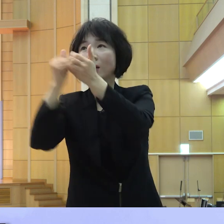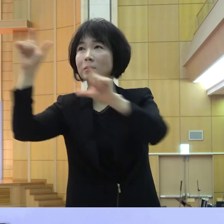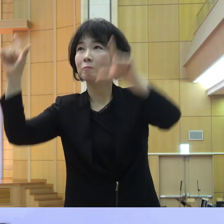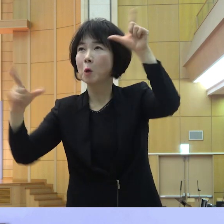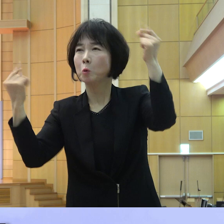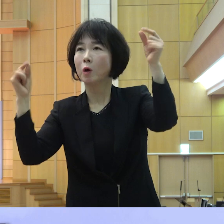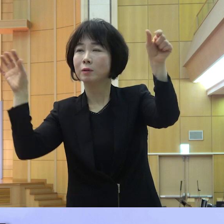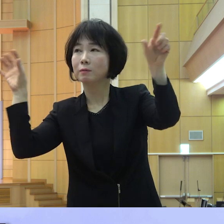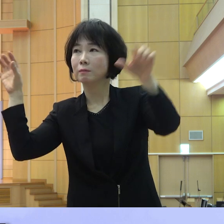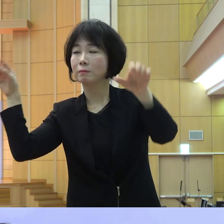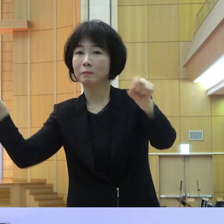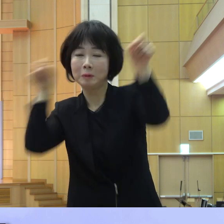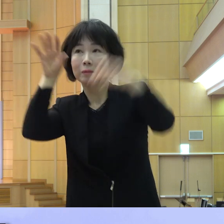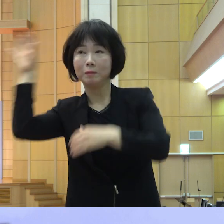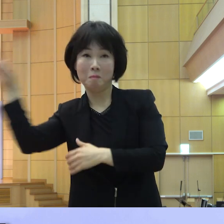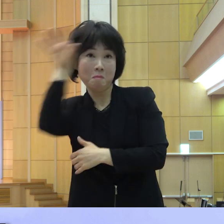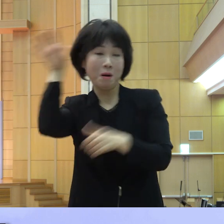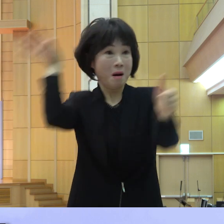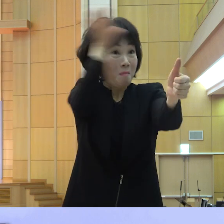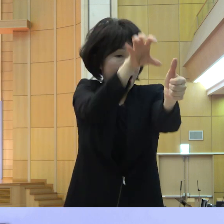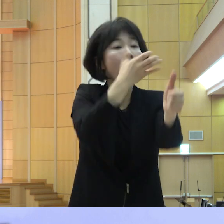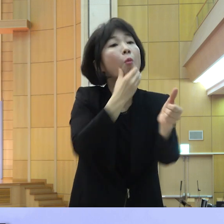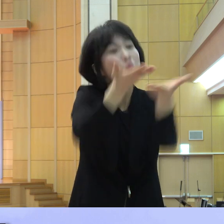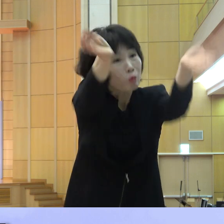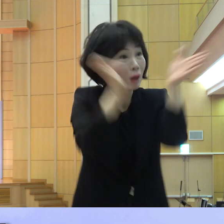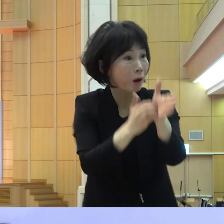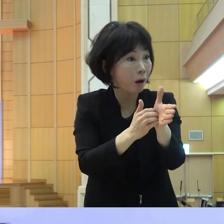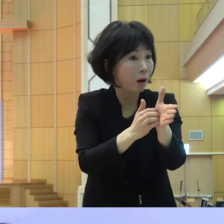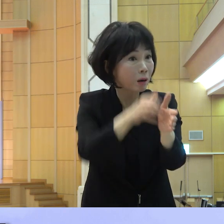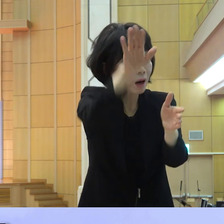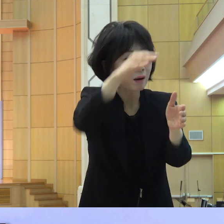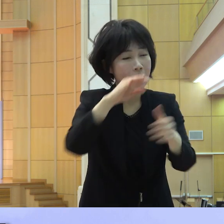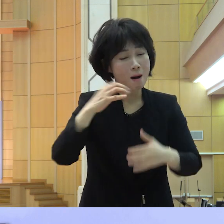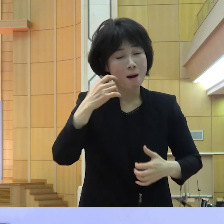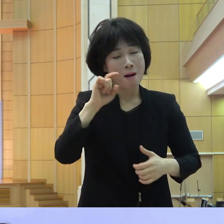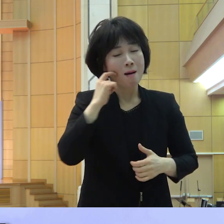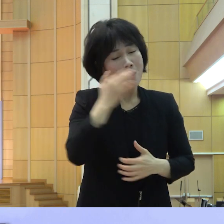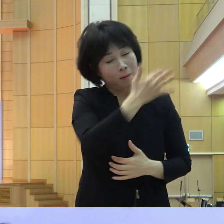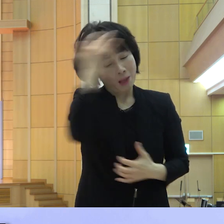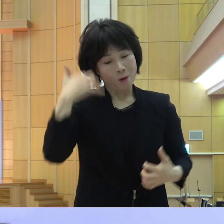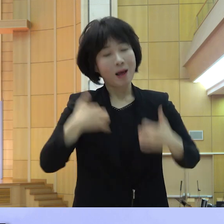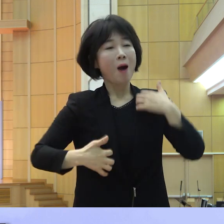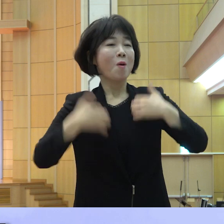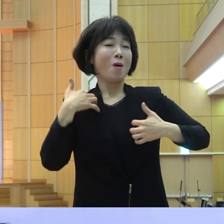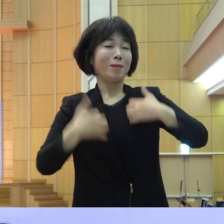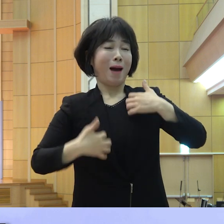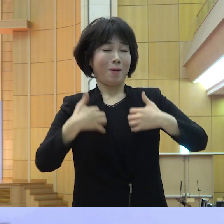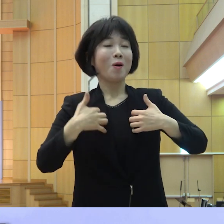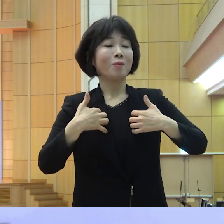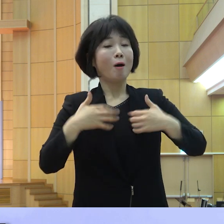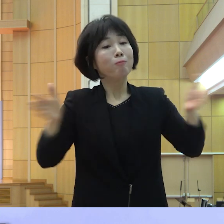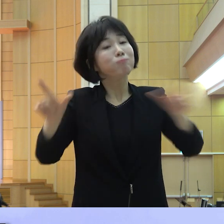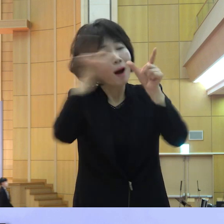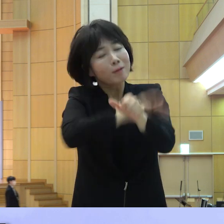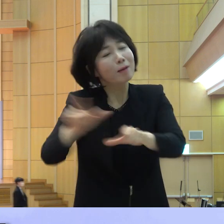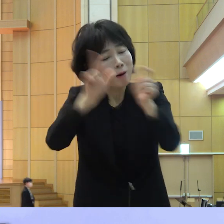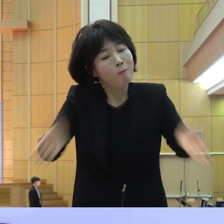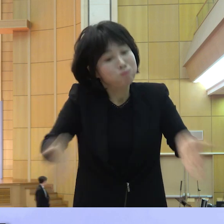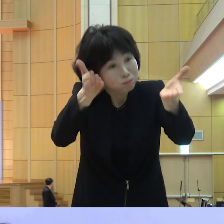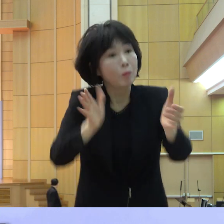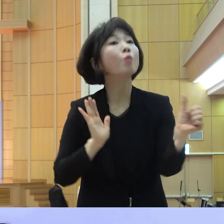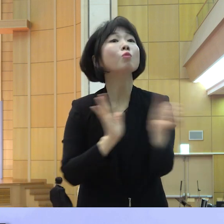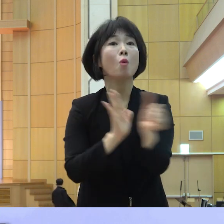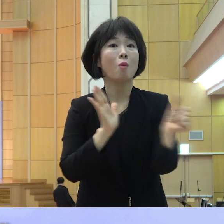그들에게 복을 주셔서 에덴 동산이라고 하는 낙원에 살게 하시고